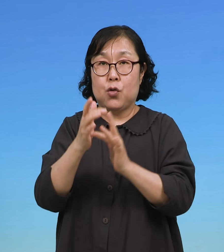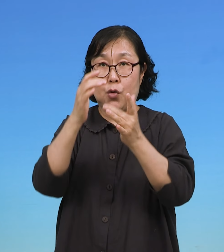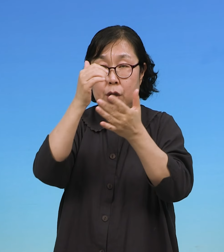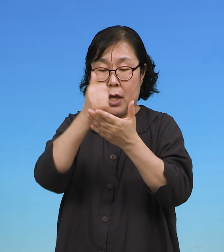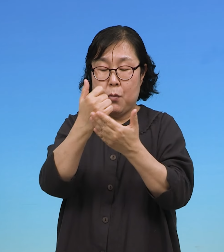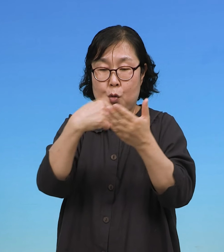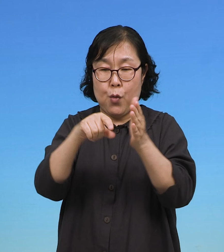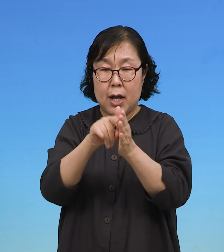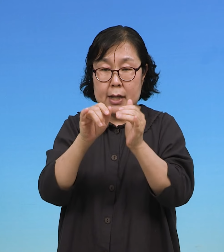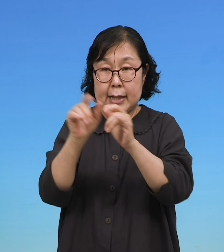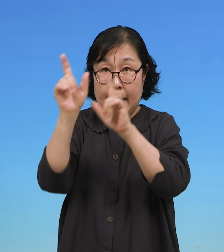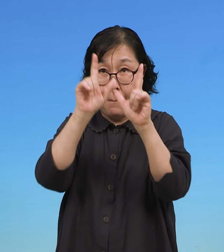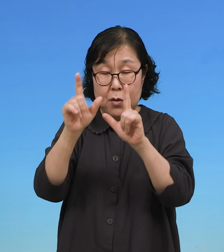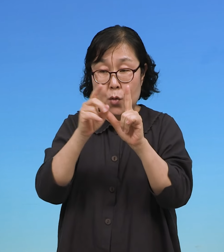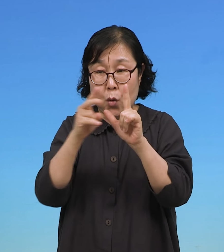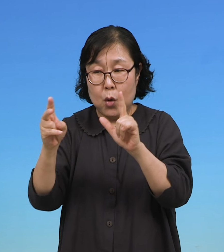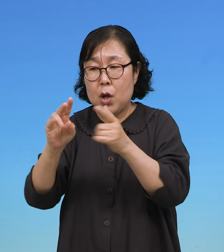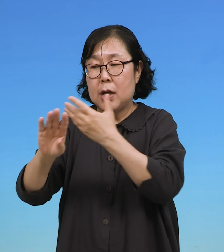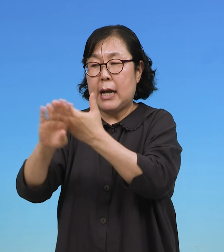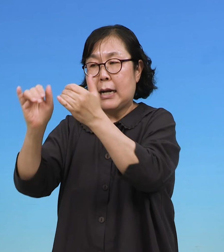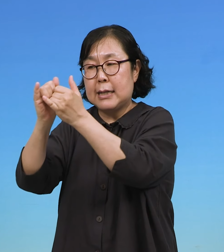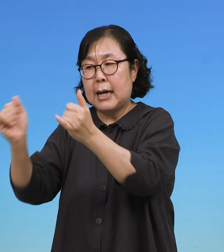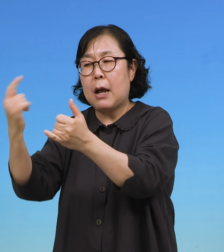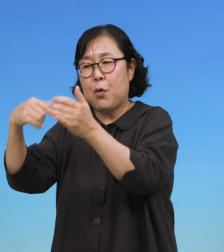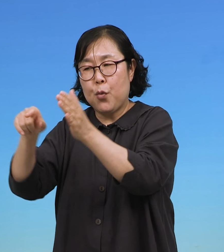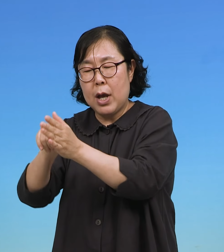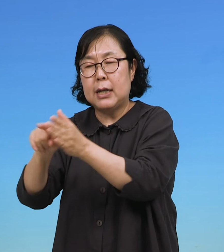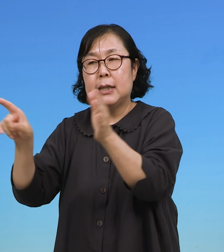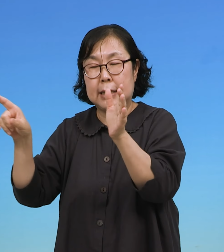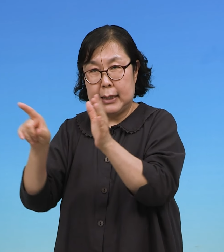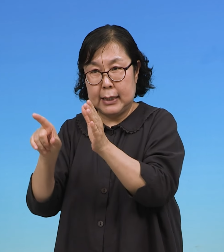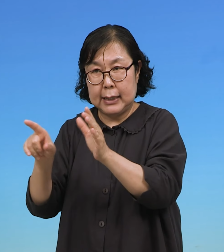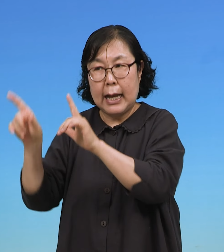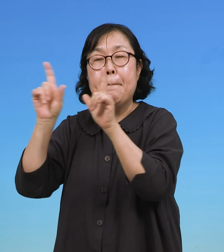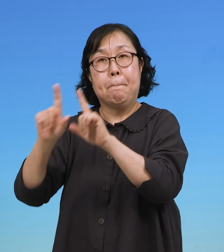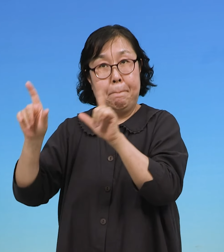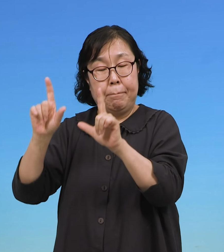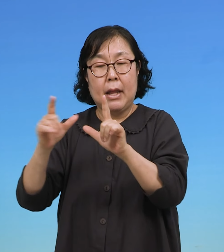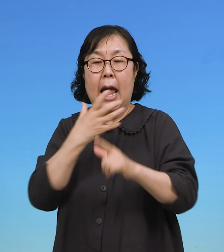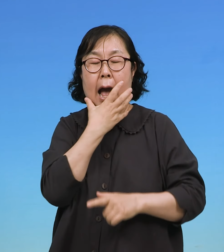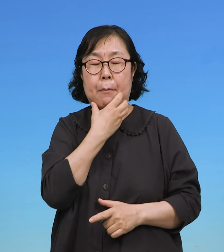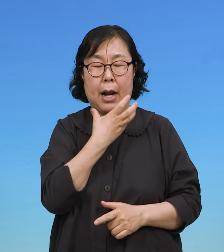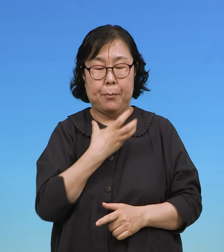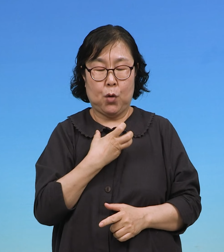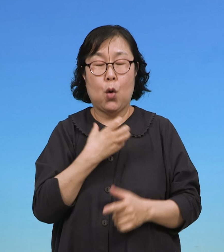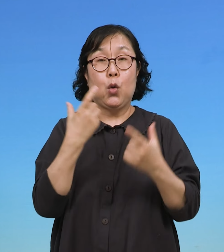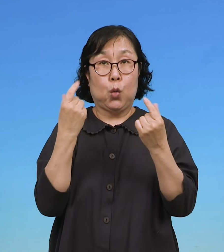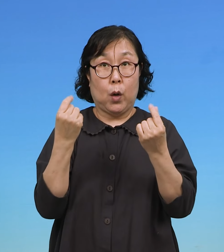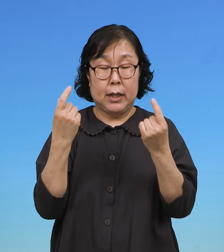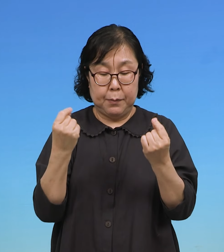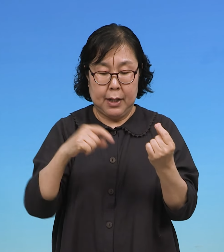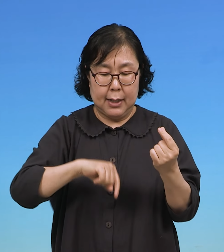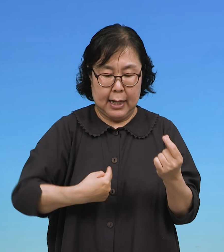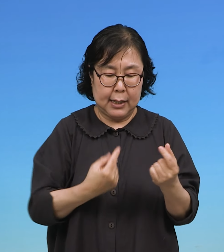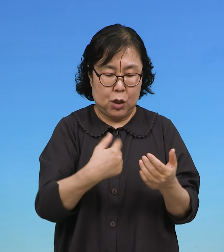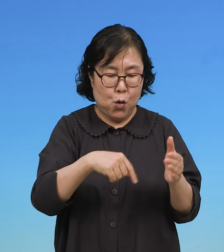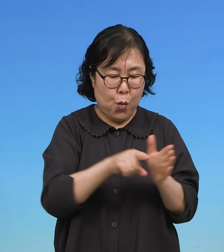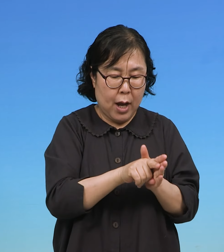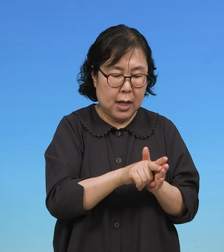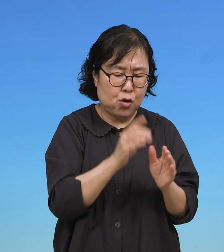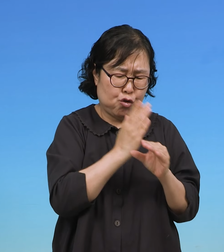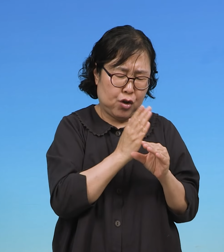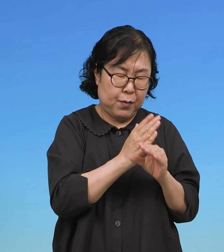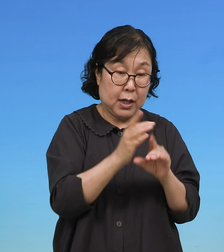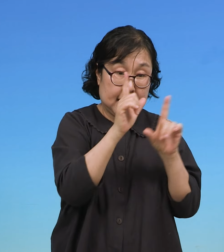예수님의 삶은 남을 위한 삶이었습니다. 아브라함의 신앙 여정도 예외가 아닙니다. 그는 자기를 위한